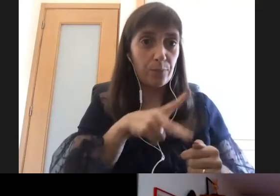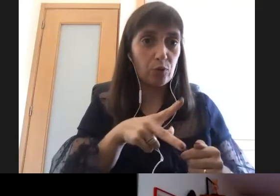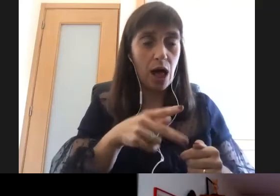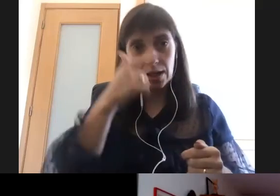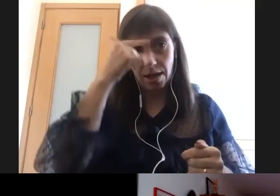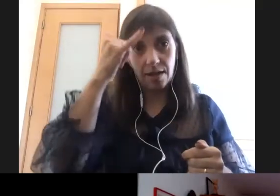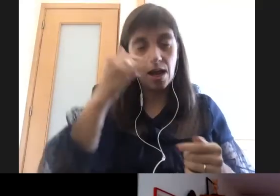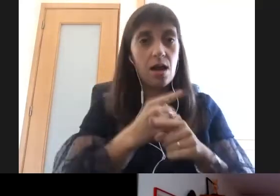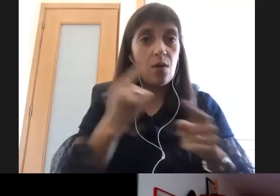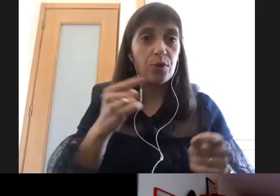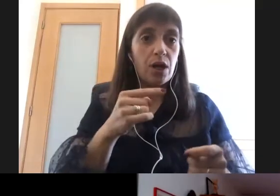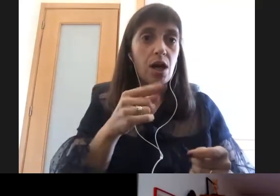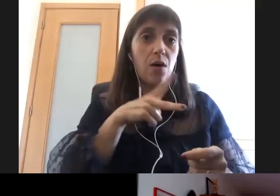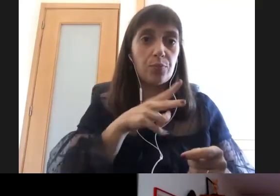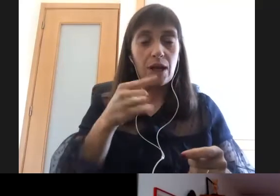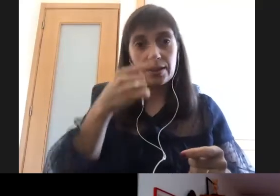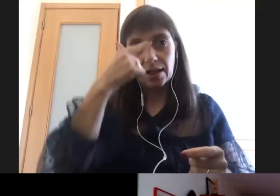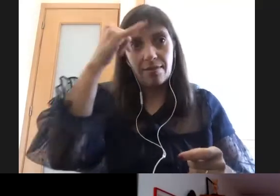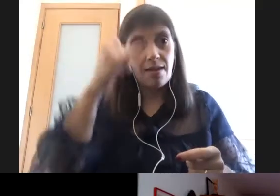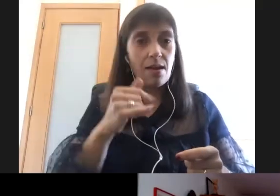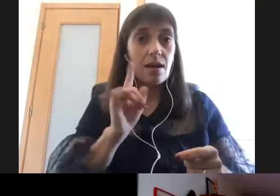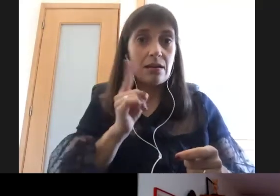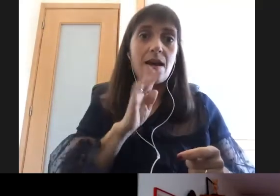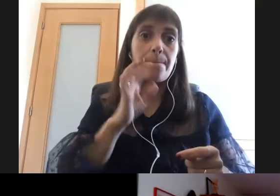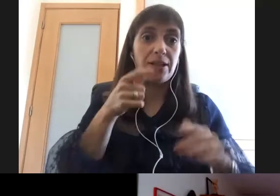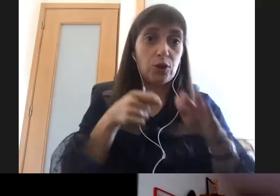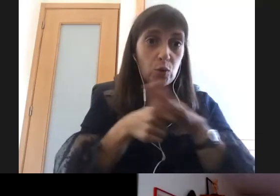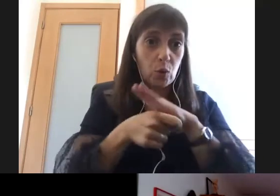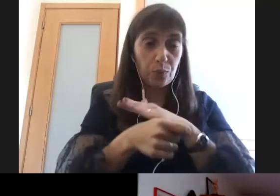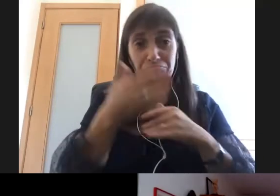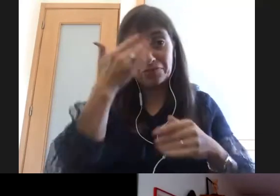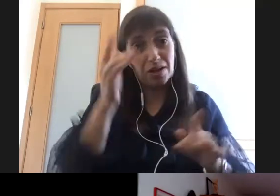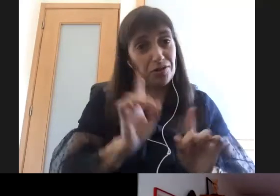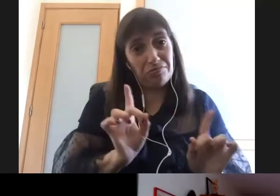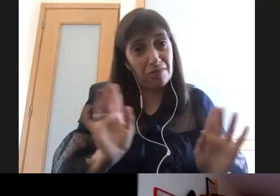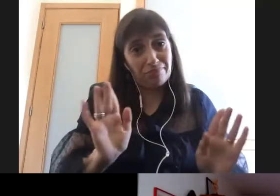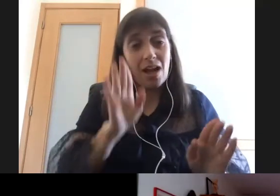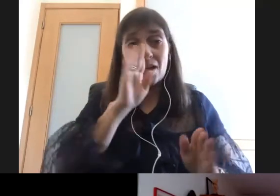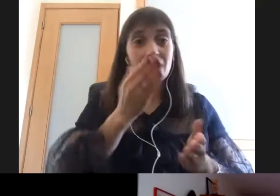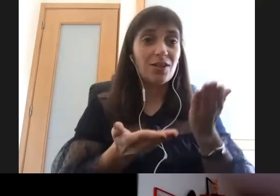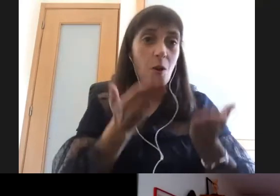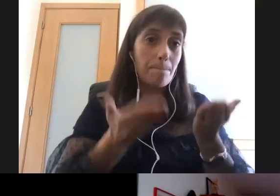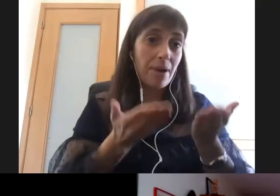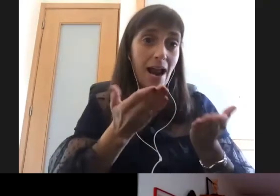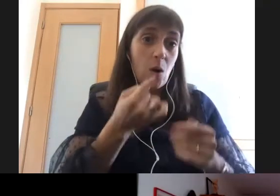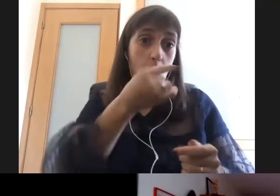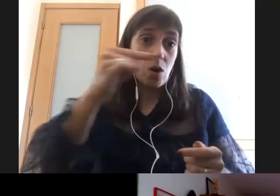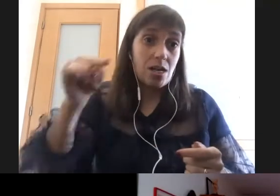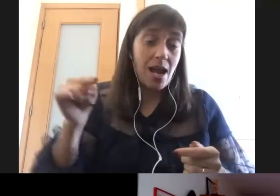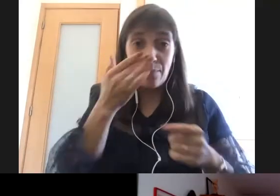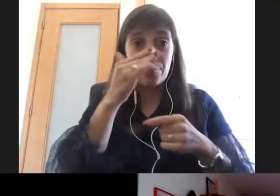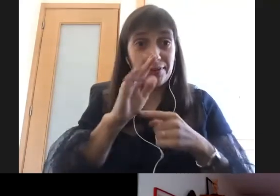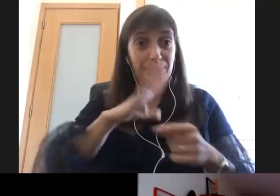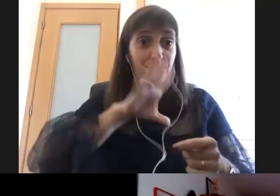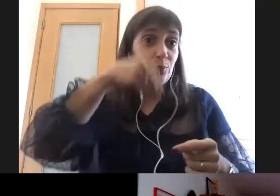Portugal tem ideias que é um país muito corrupto, de todo. Seja comparando com o que há por esse mundo afora.